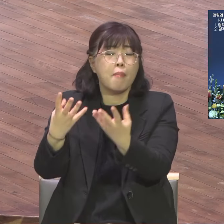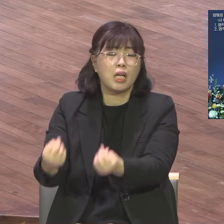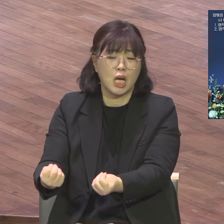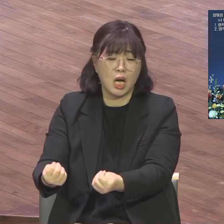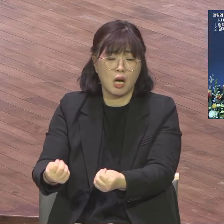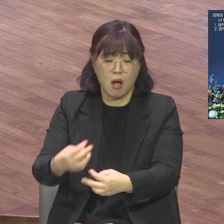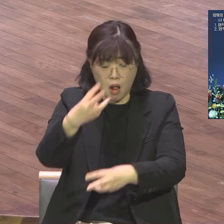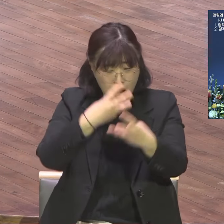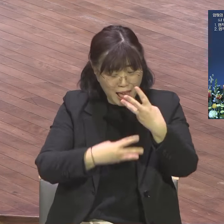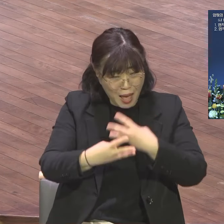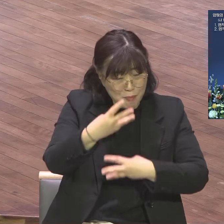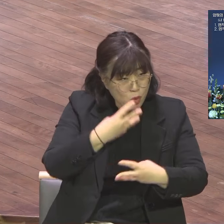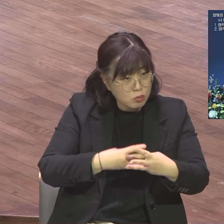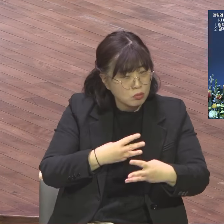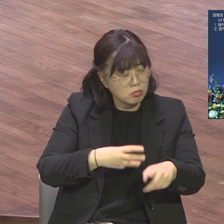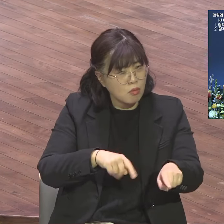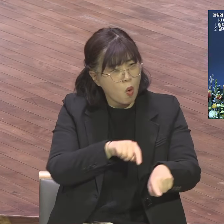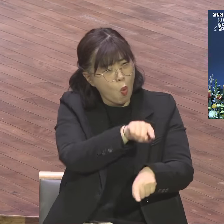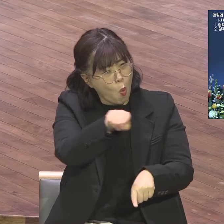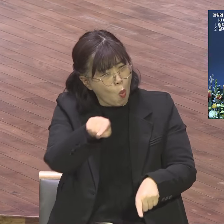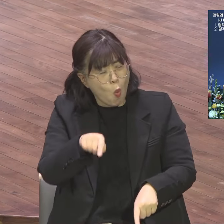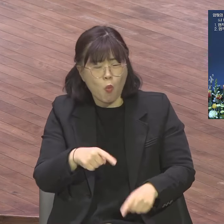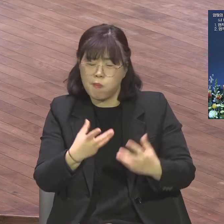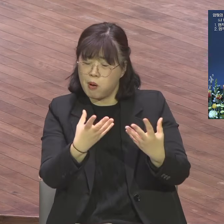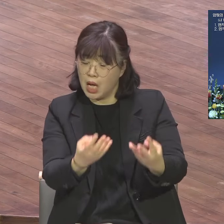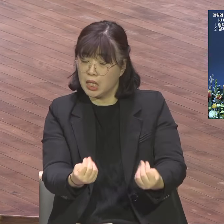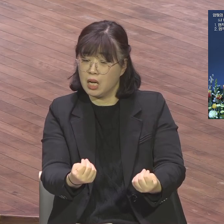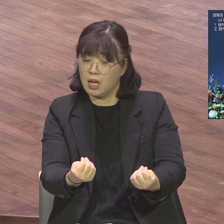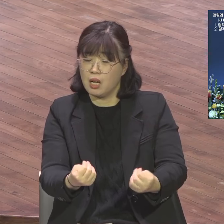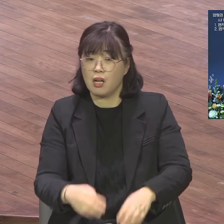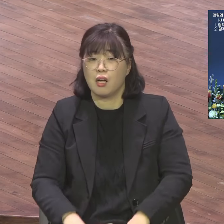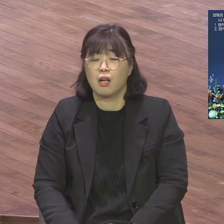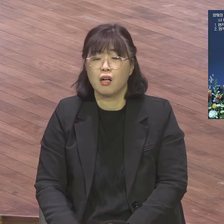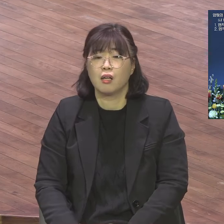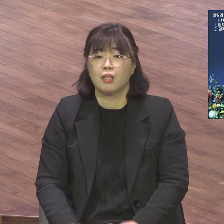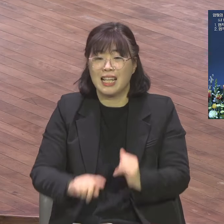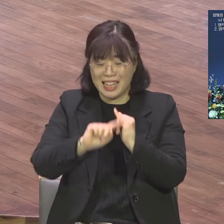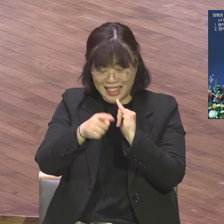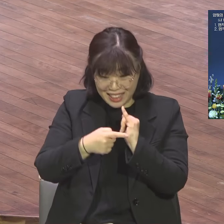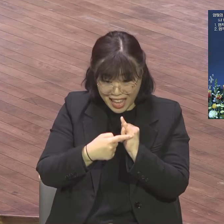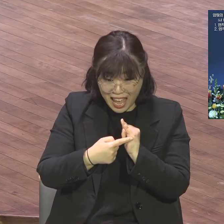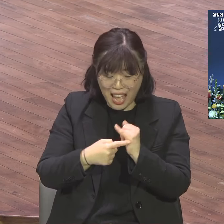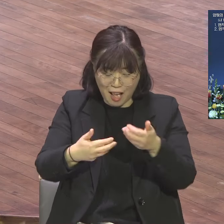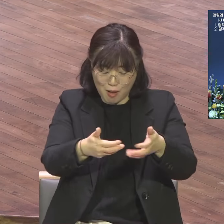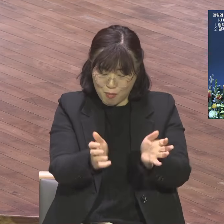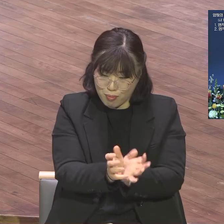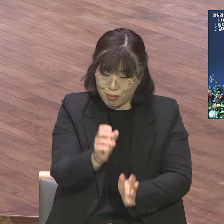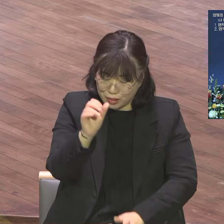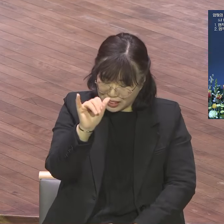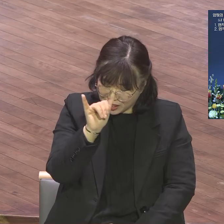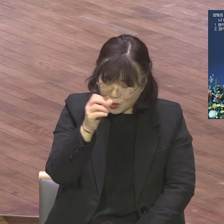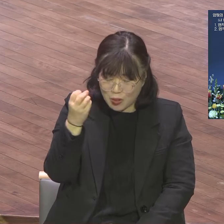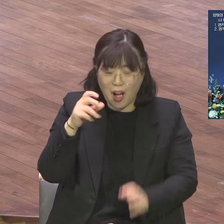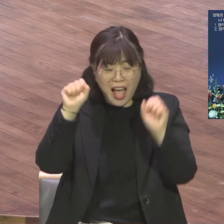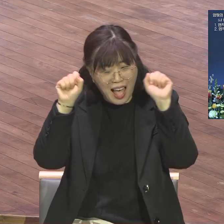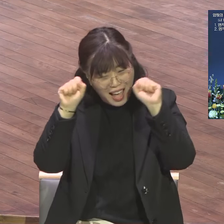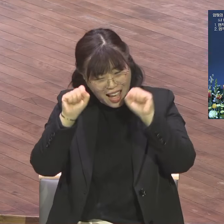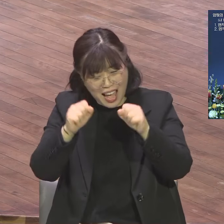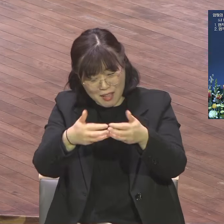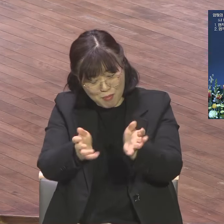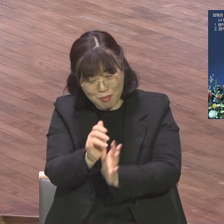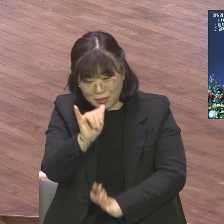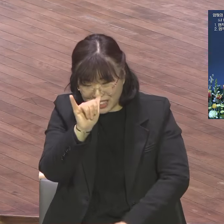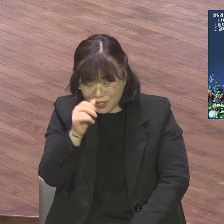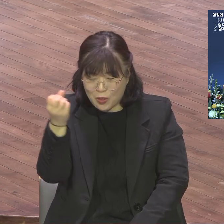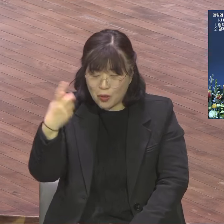아니 태아부터 시작해서 언약 심고 있는데 영화 뭐 유아유치 소년 종족 주연권은 내가 참